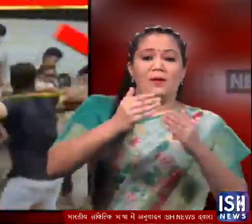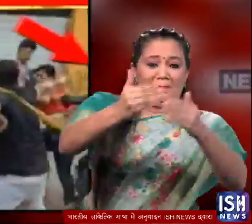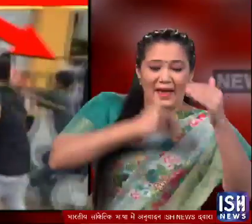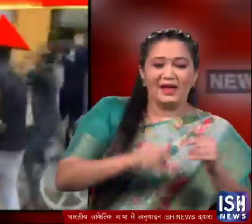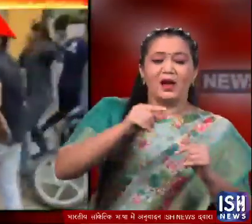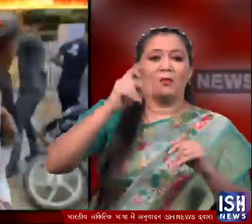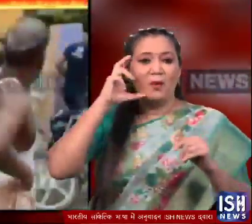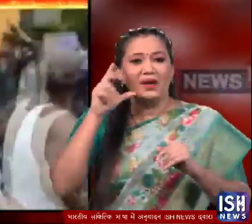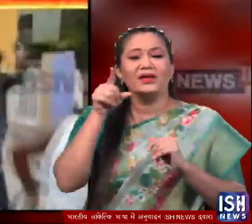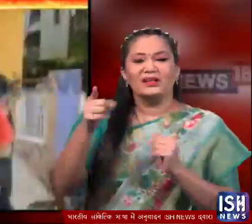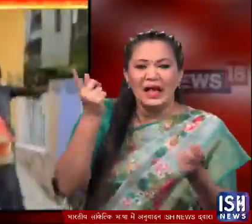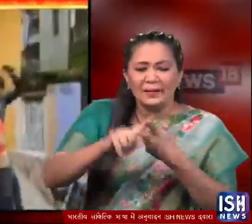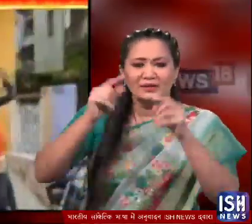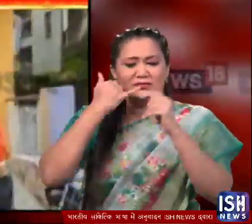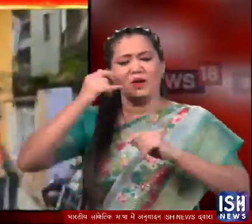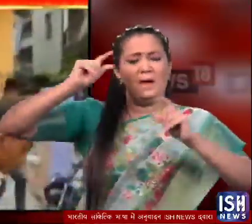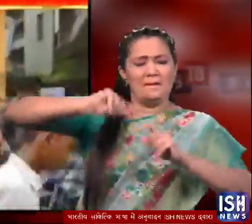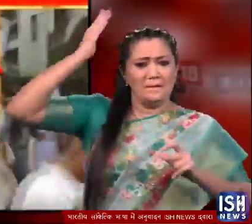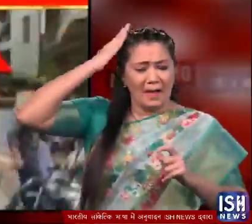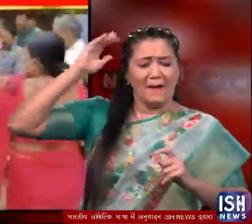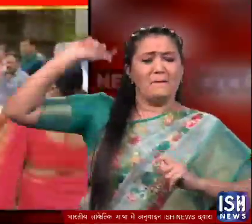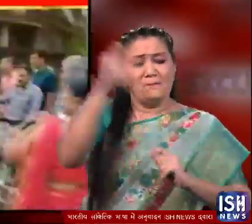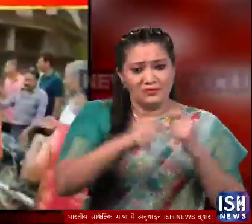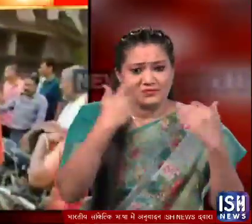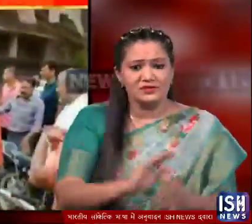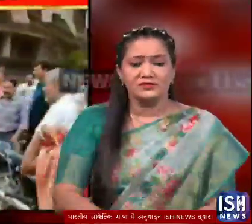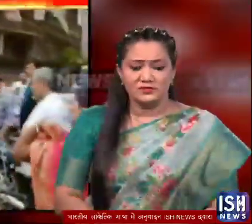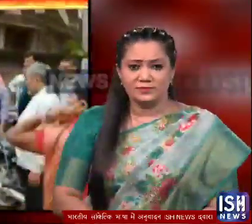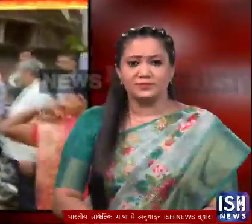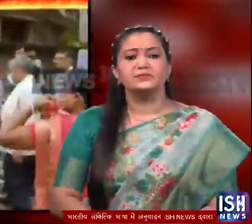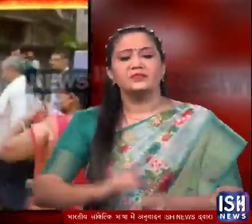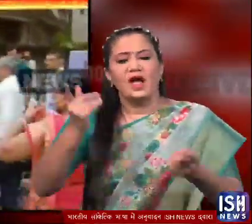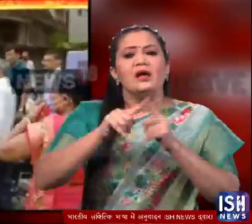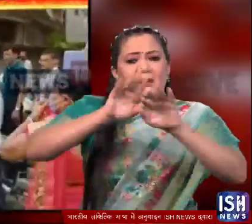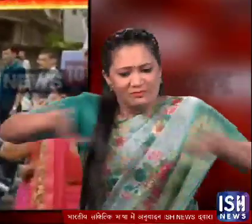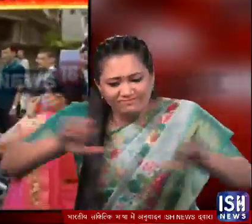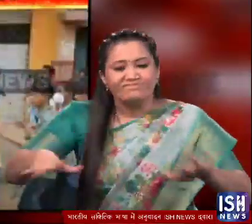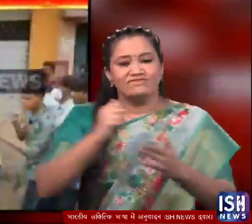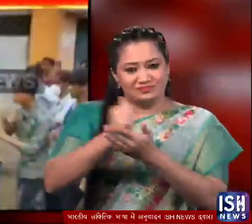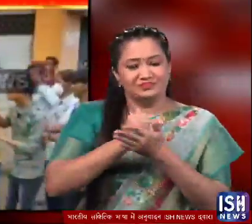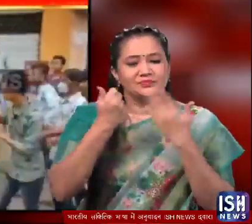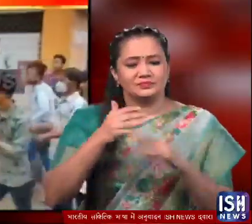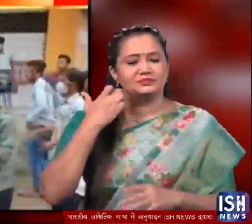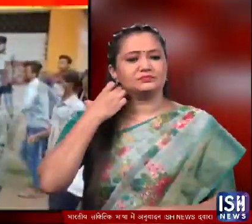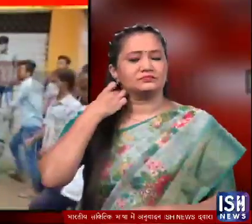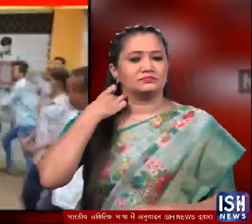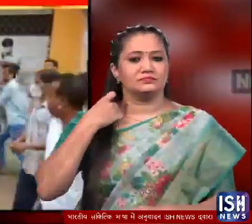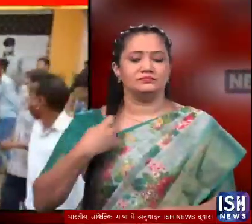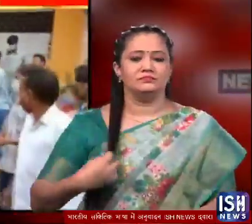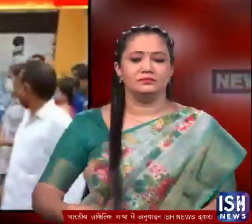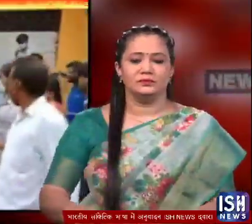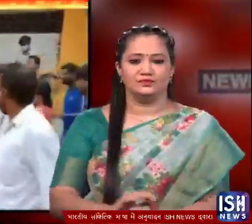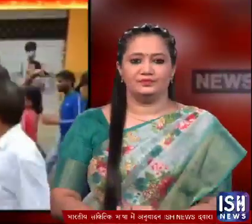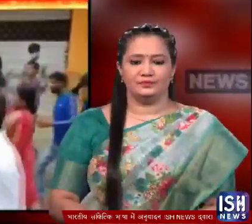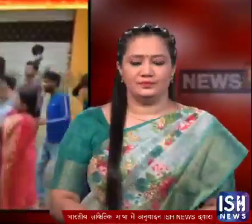पीछे मौजूद मोबाइल थामे एक लड़के ने उसके सिर पर वार किया। हालांकि कुछ लोगों ने बीच बचाव की भी कोशिश की,